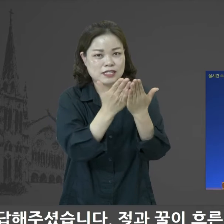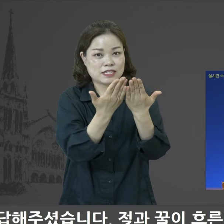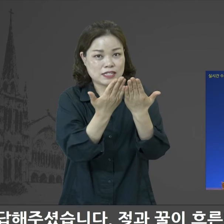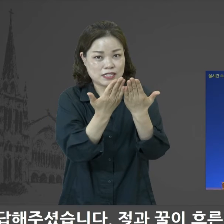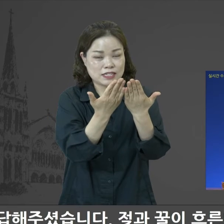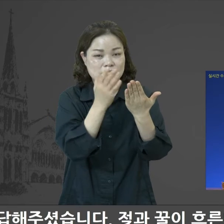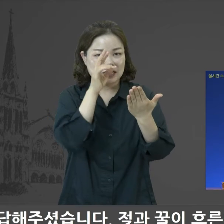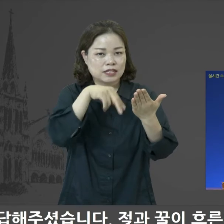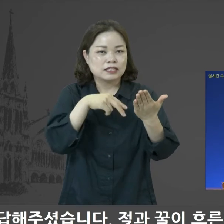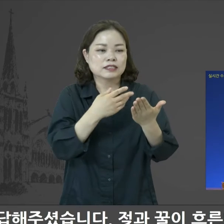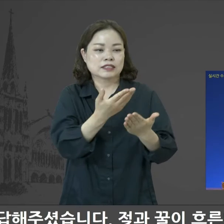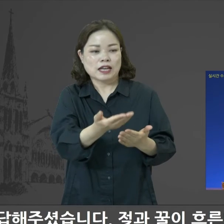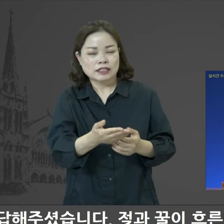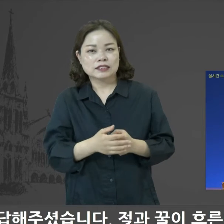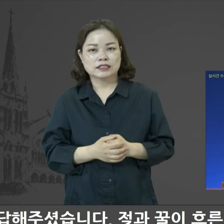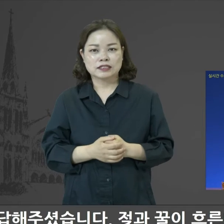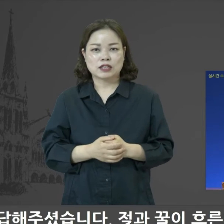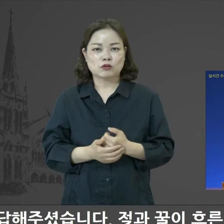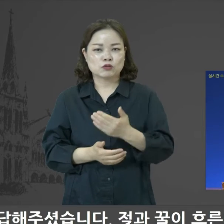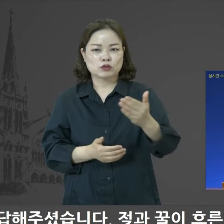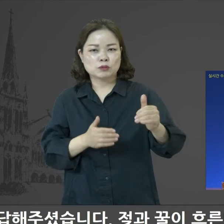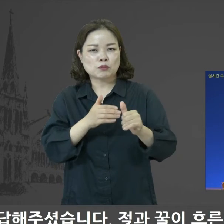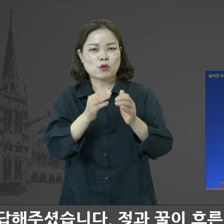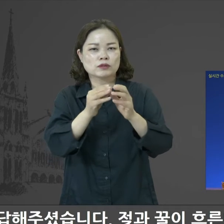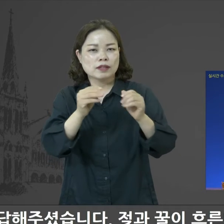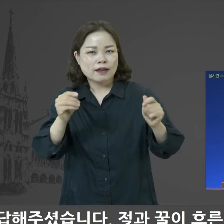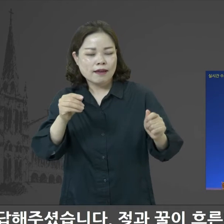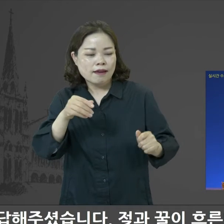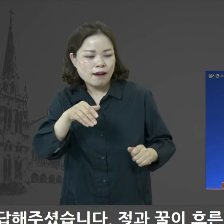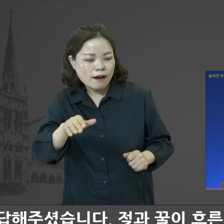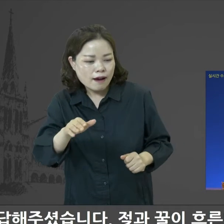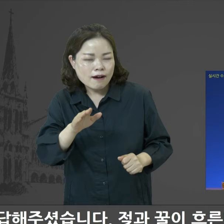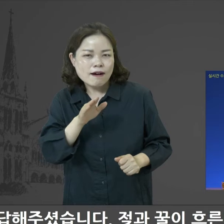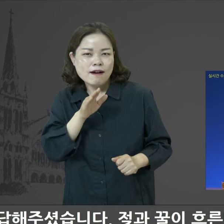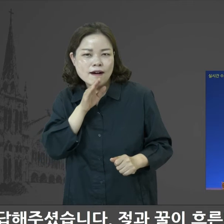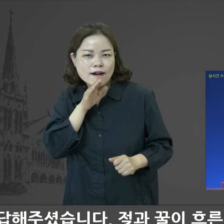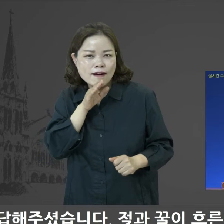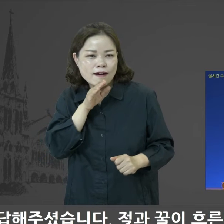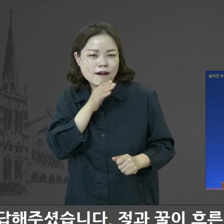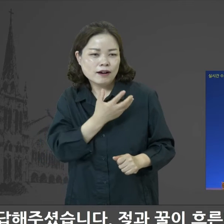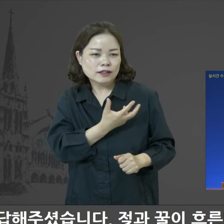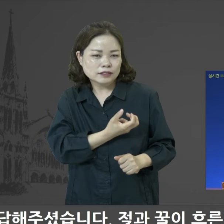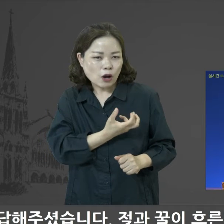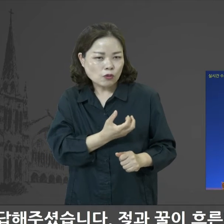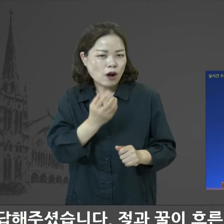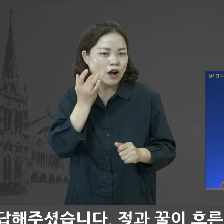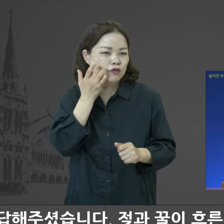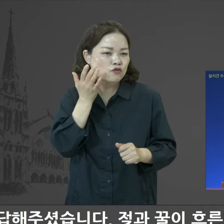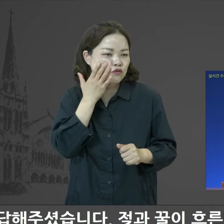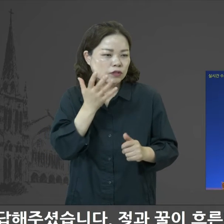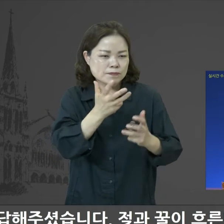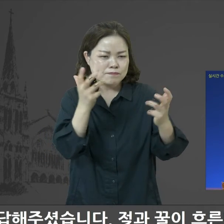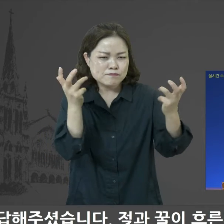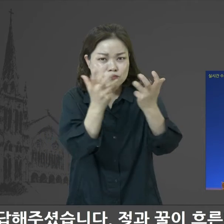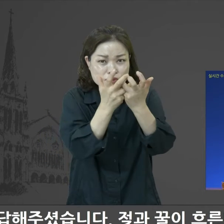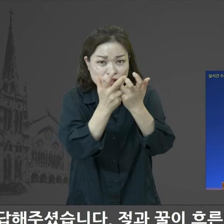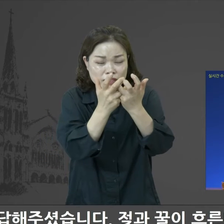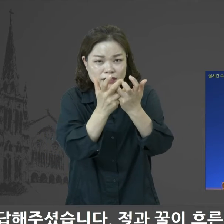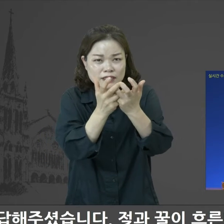읽어드리겠습니다. 당신이 우리를 보낸 땅에 간즉 과연 젖과 꿀이 그 땅에 흐르고 있고 이것은 그